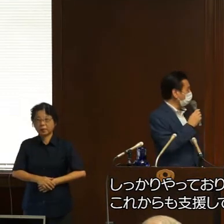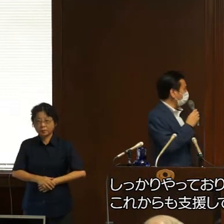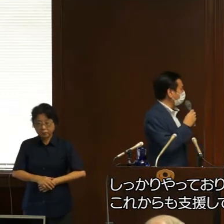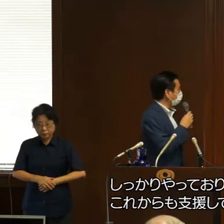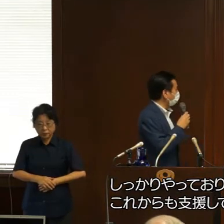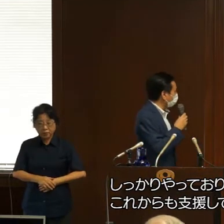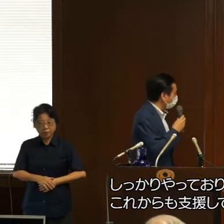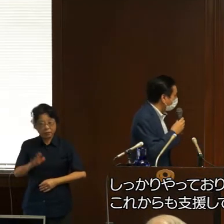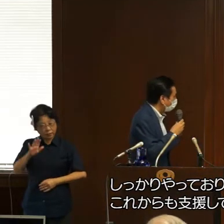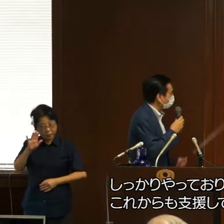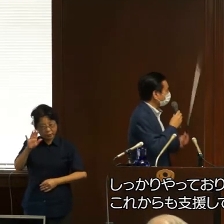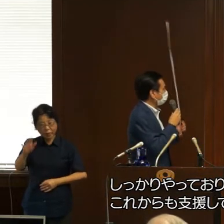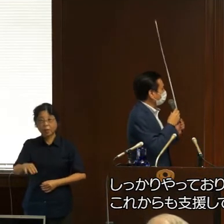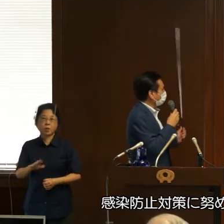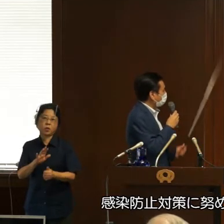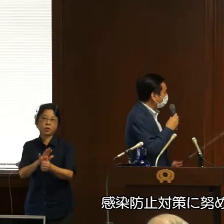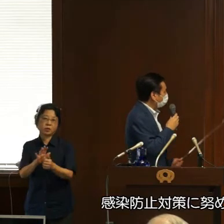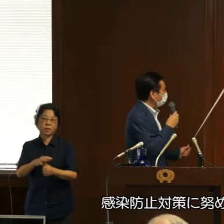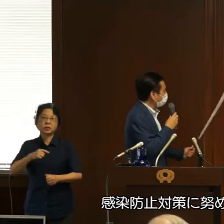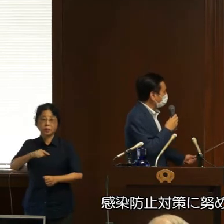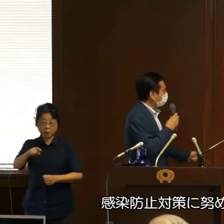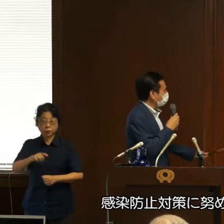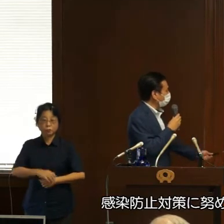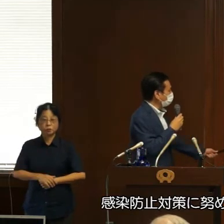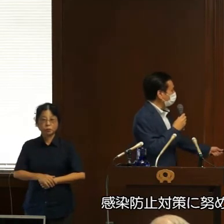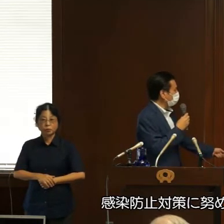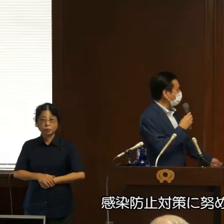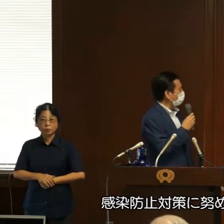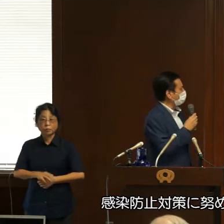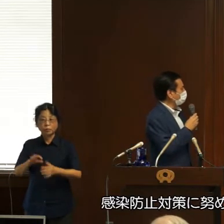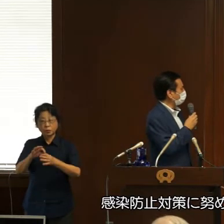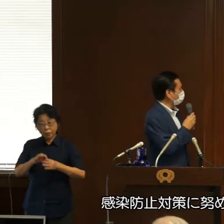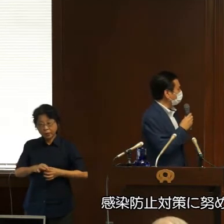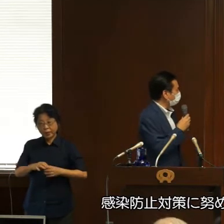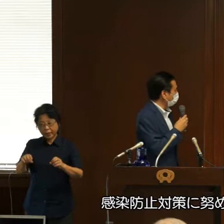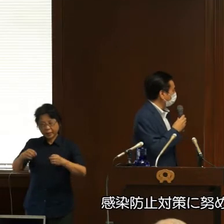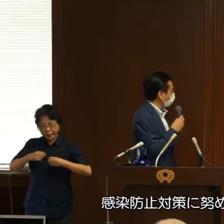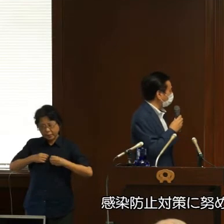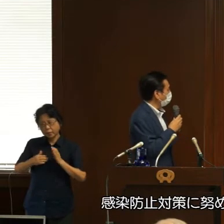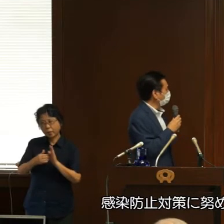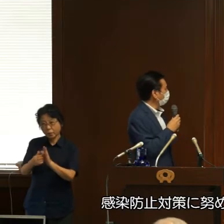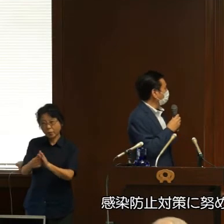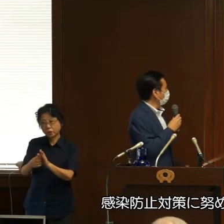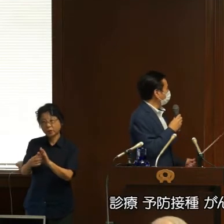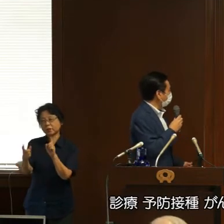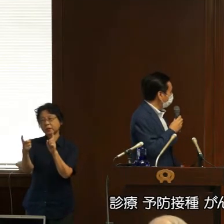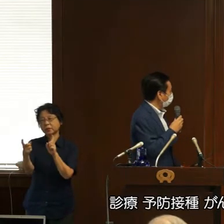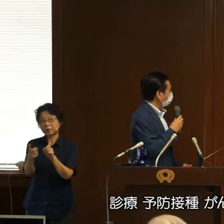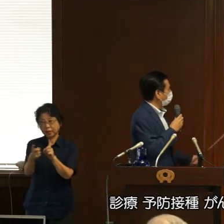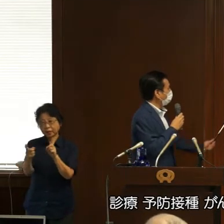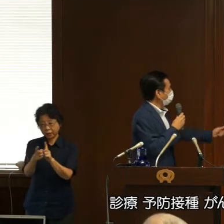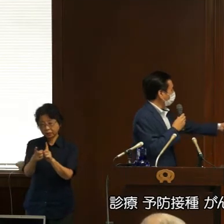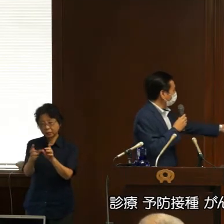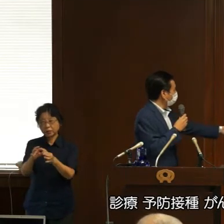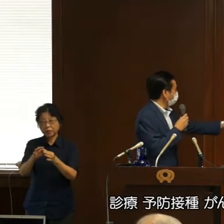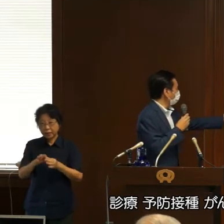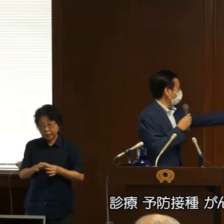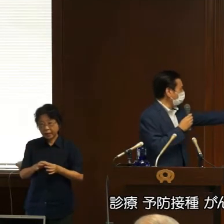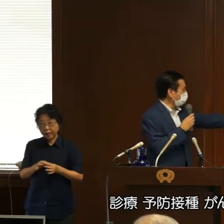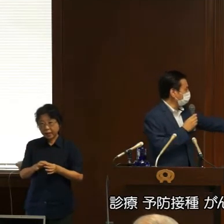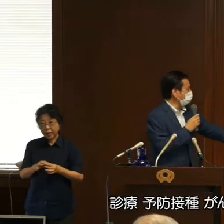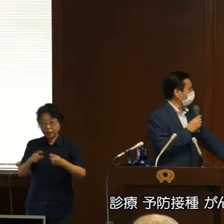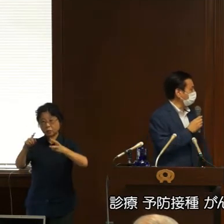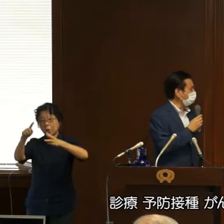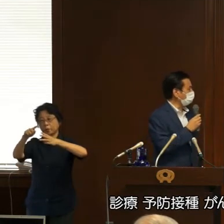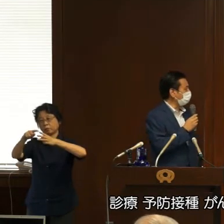からも支援していきたいと思いますので、感染防止対策に努めながら適切なタイミングで診療、予防接種、